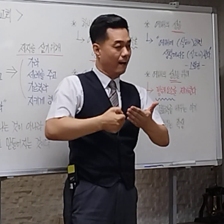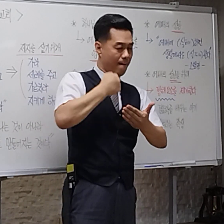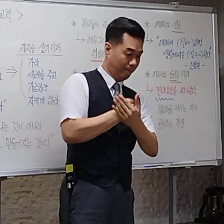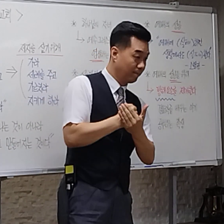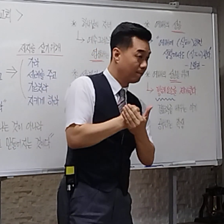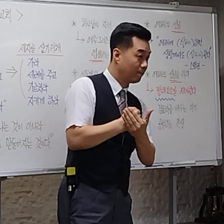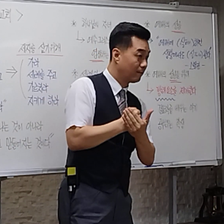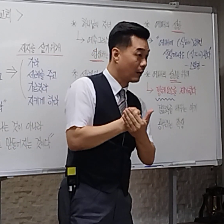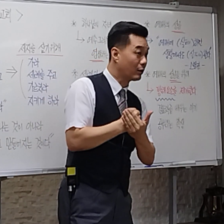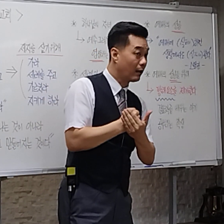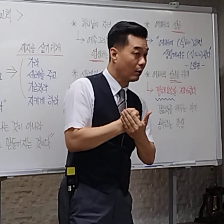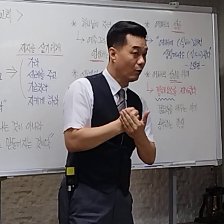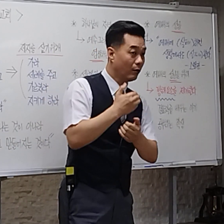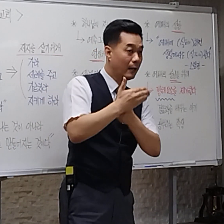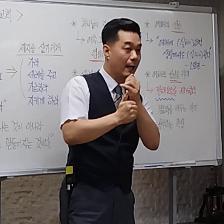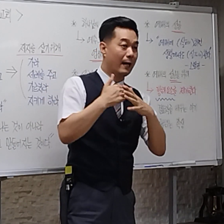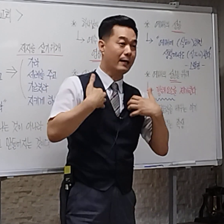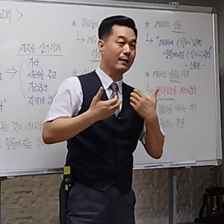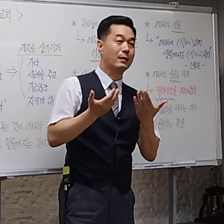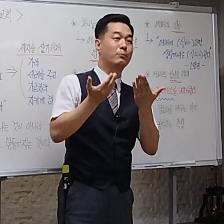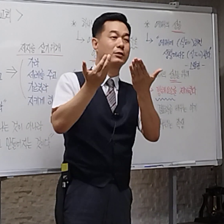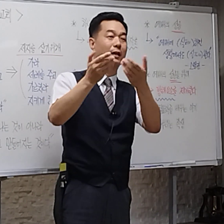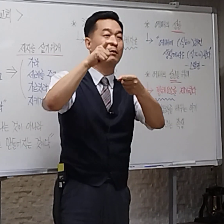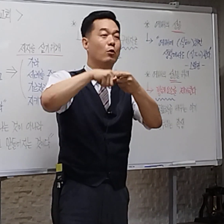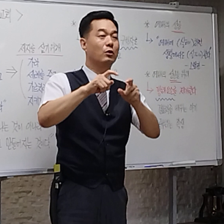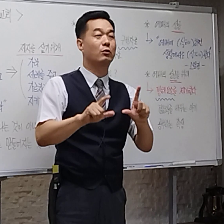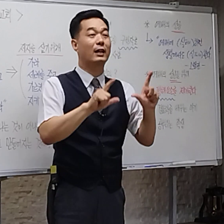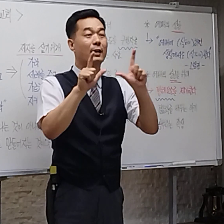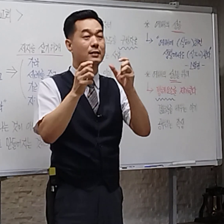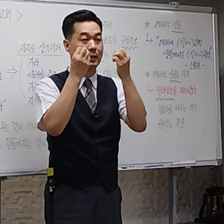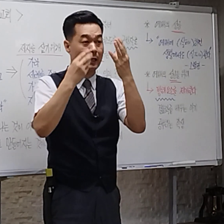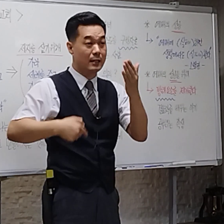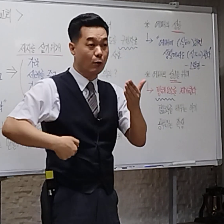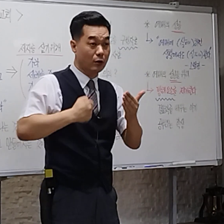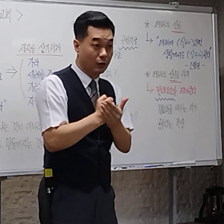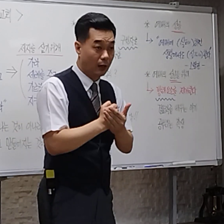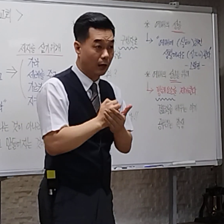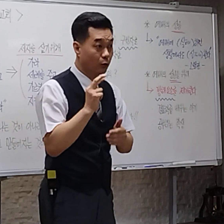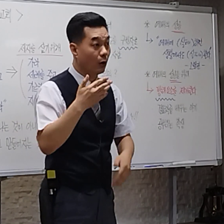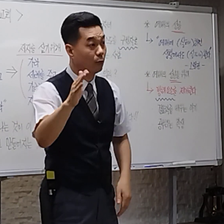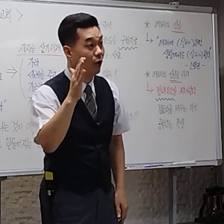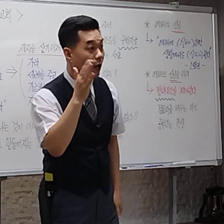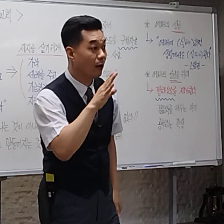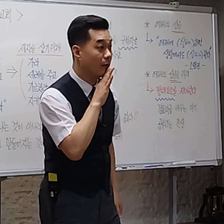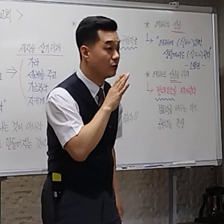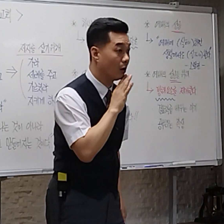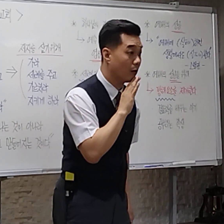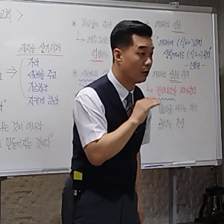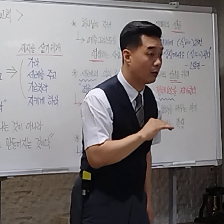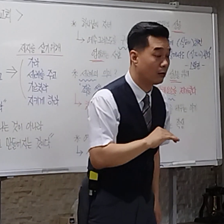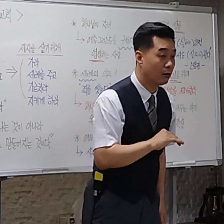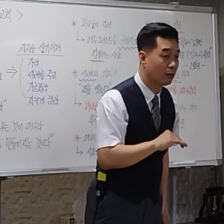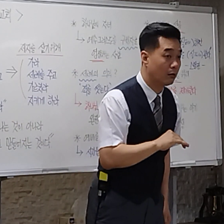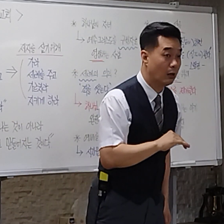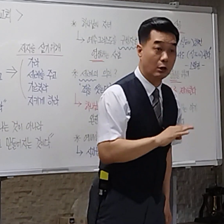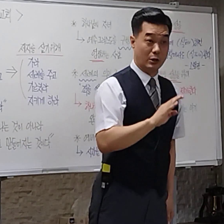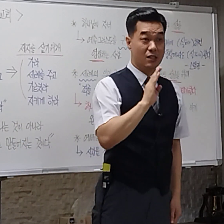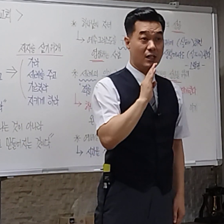내가 결단하고 하나님 기쁘시게를 목적으로 살아야지. 새로운 결단하고 돌아가면 돼. 맞죠? 그리고